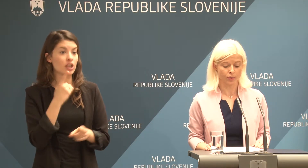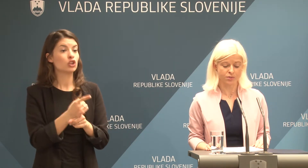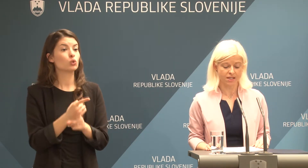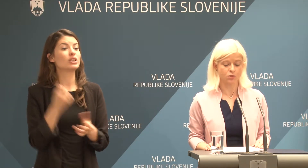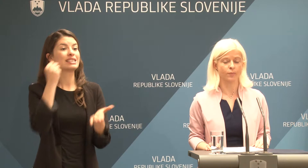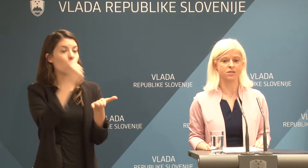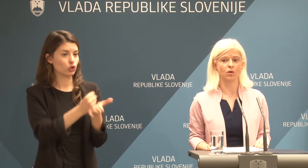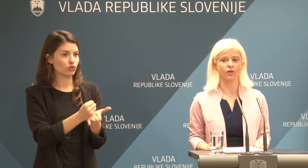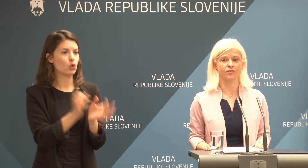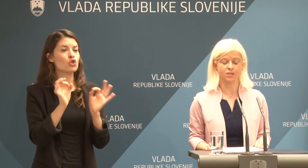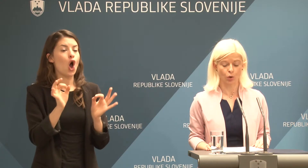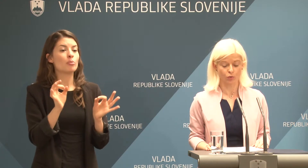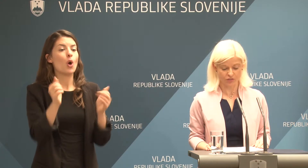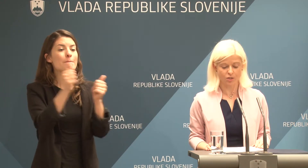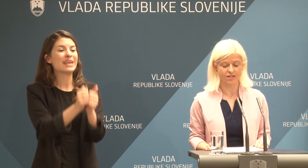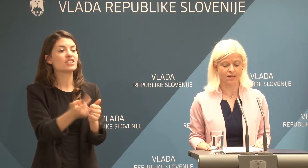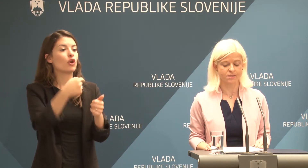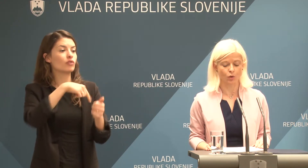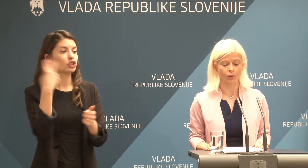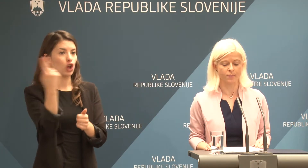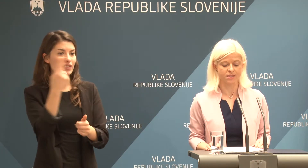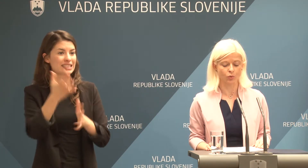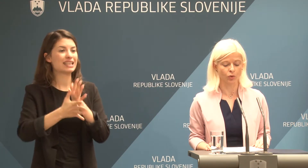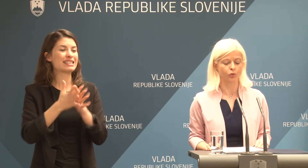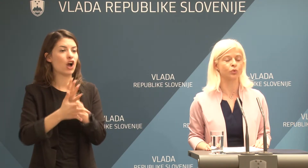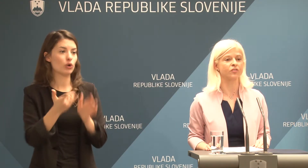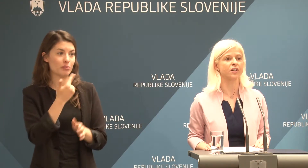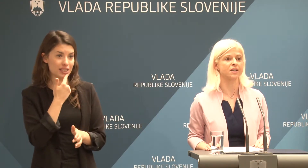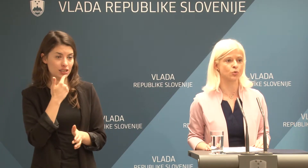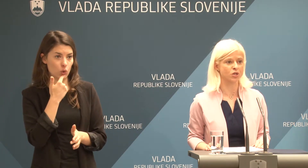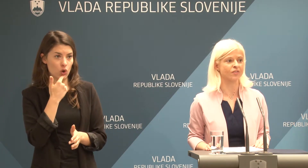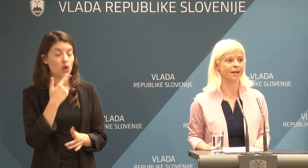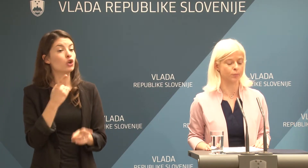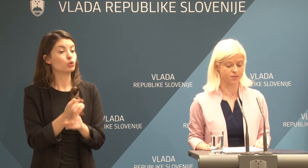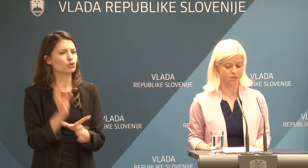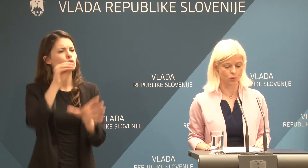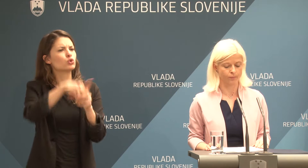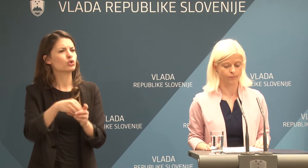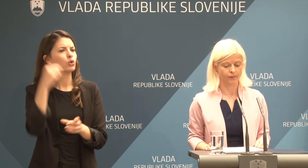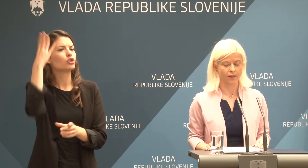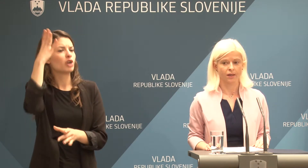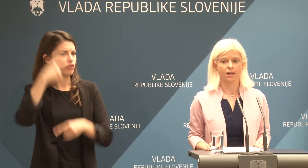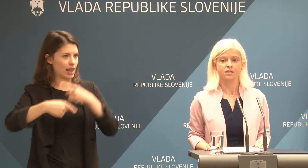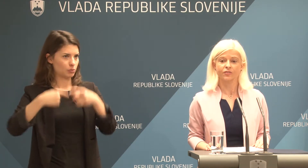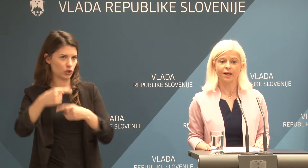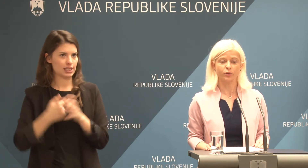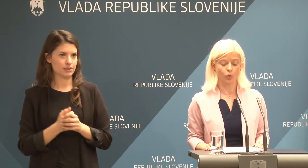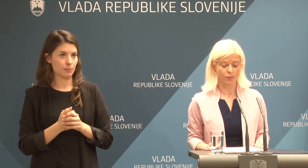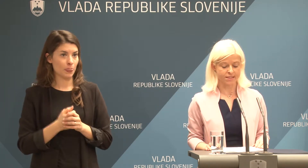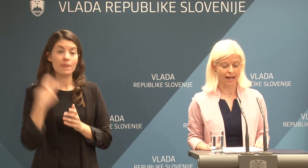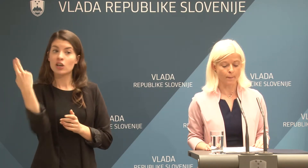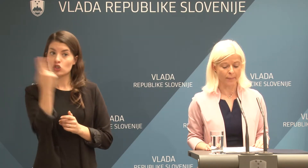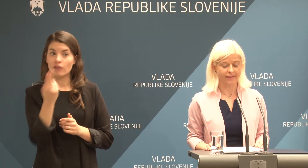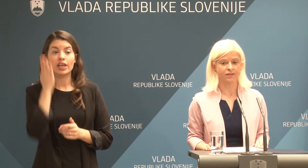zagotovil ustrezno mesto v slovenskem znakovnem jeziku tudi v izobraževalnem procesu. Slovenija bo